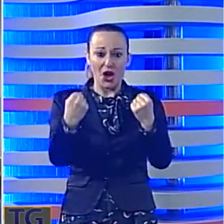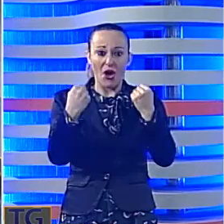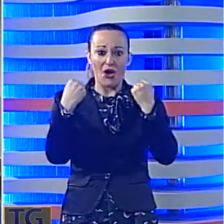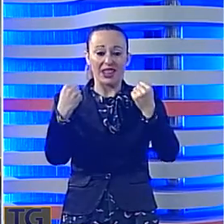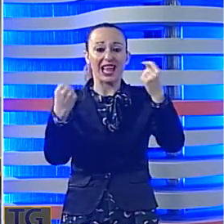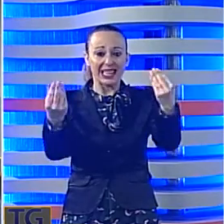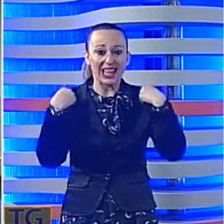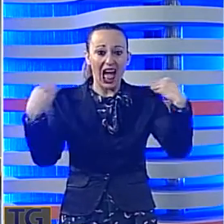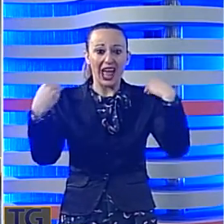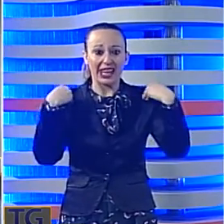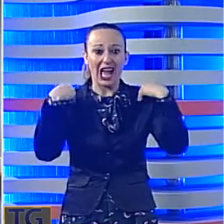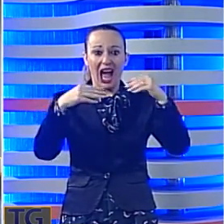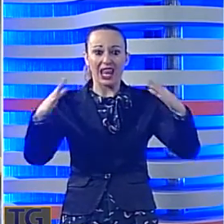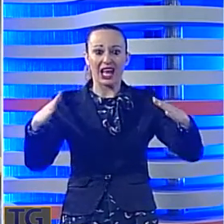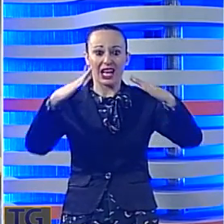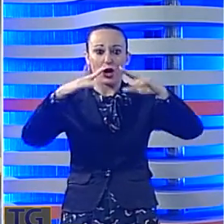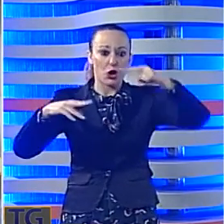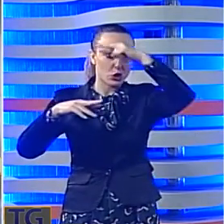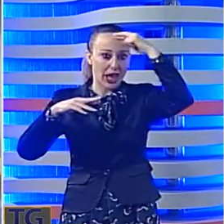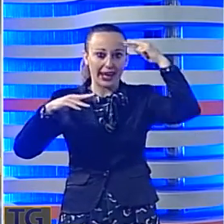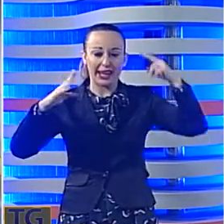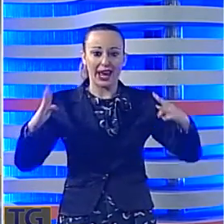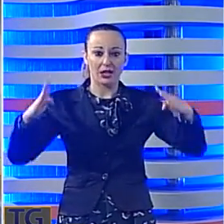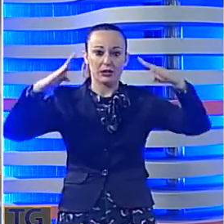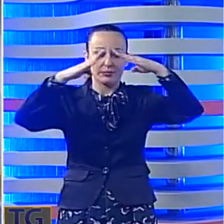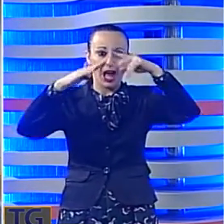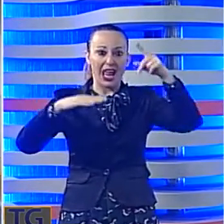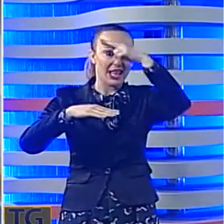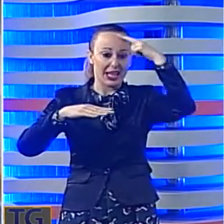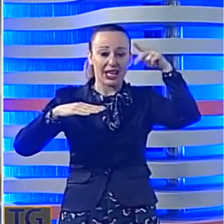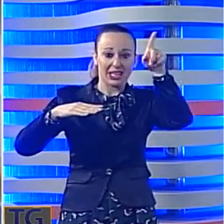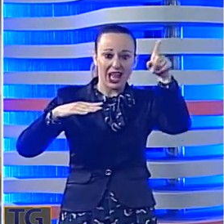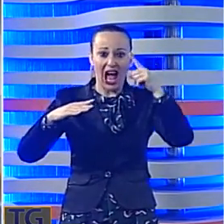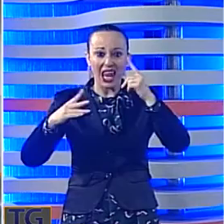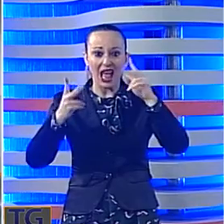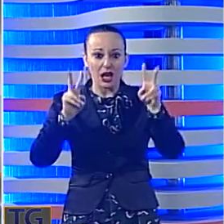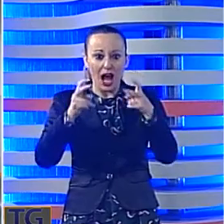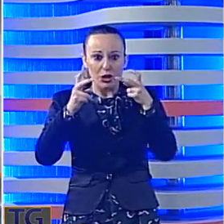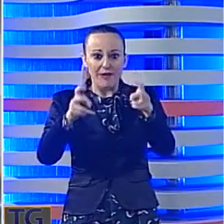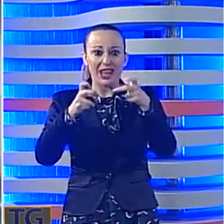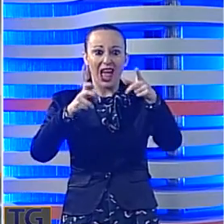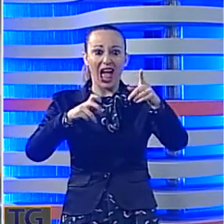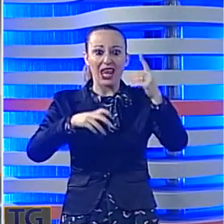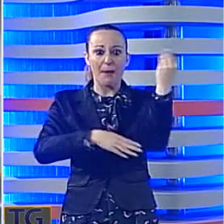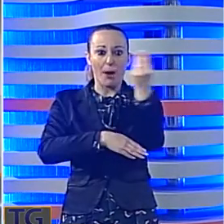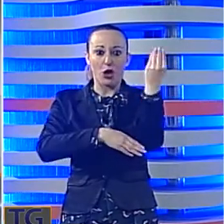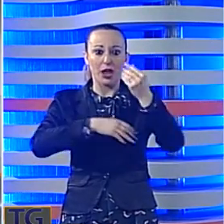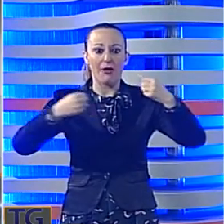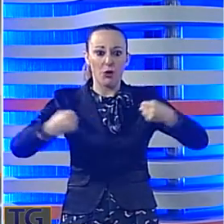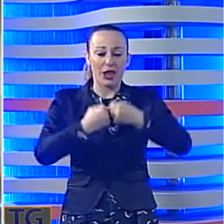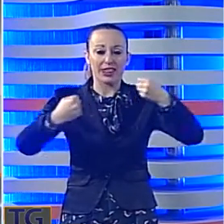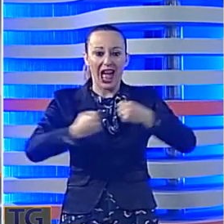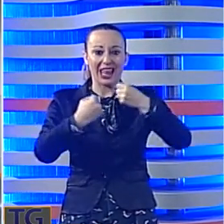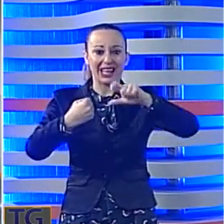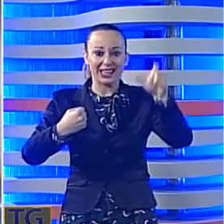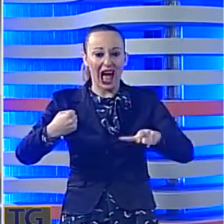italico, mentre a Mondello un grosso albero è stato sradicato dal vento ed